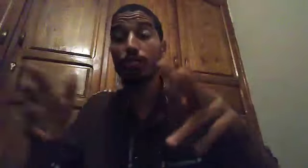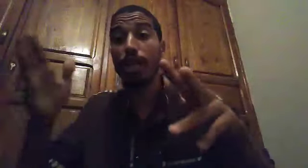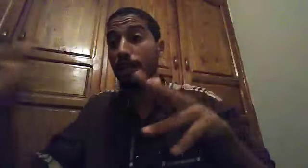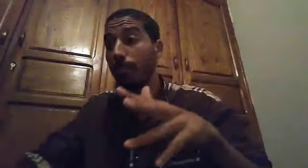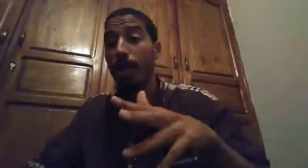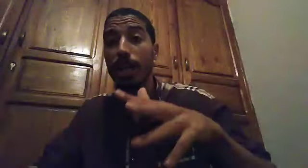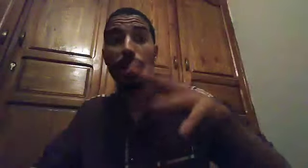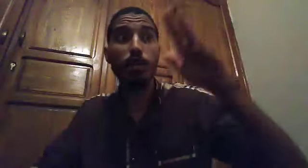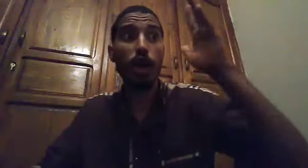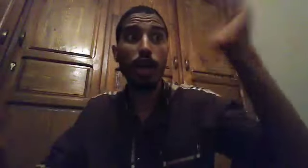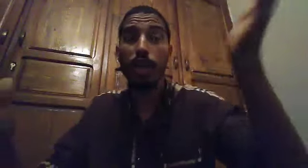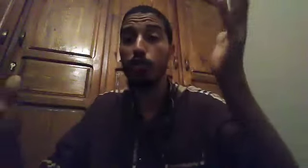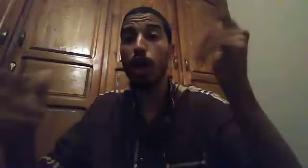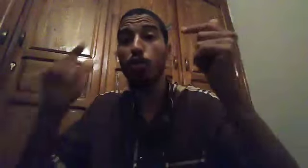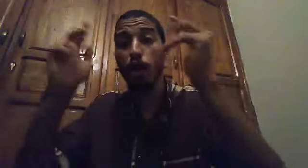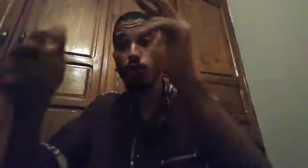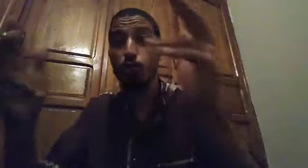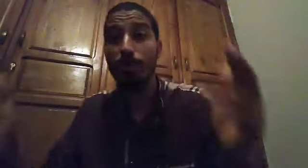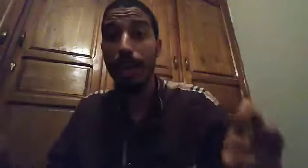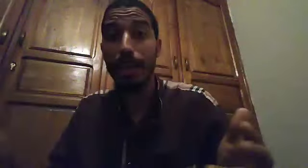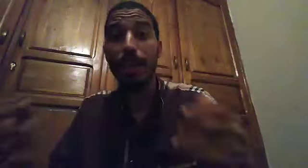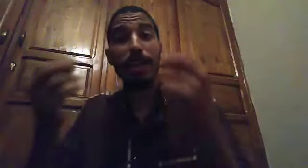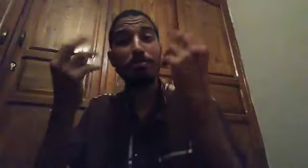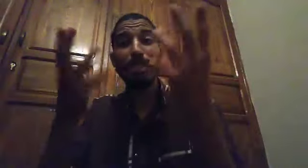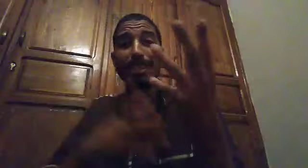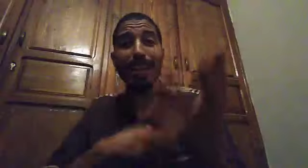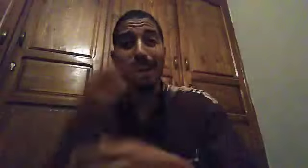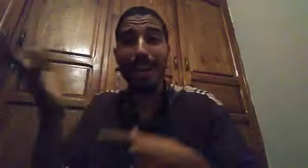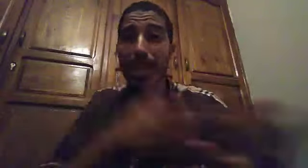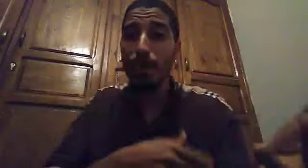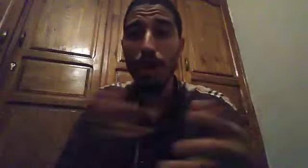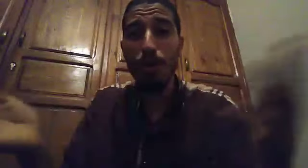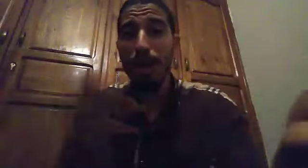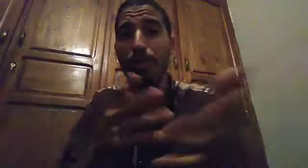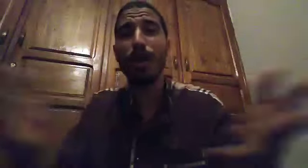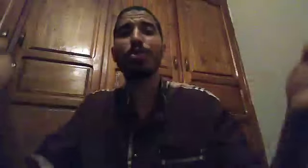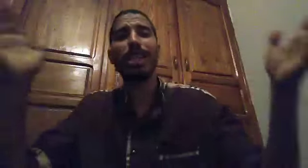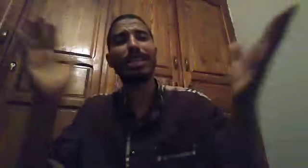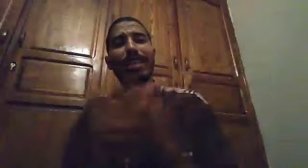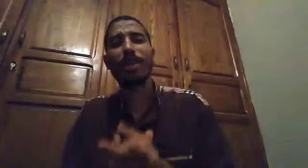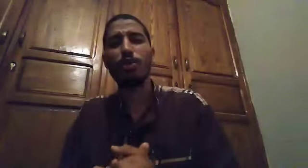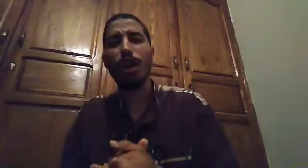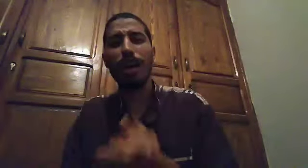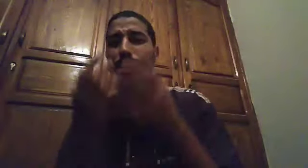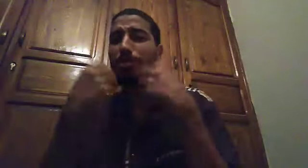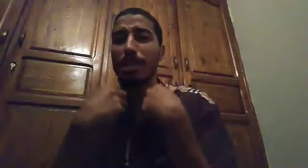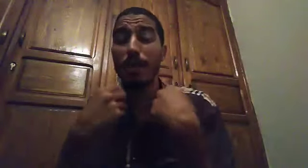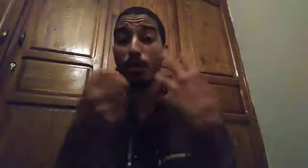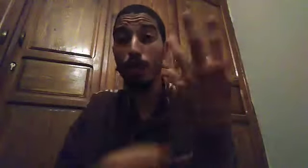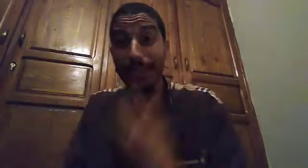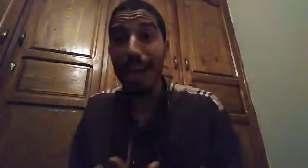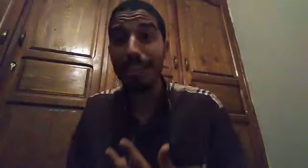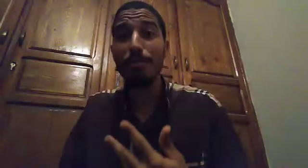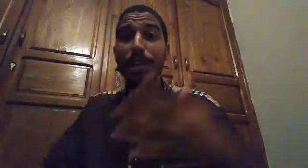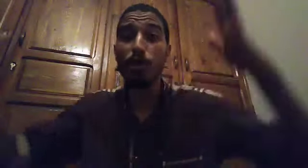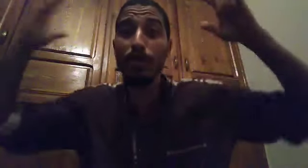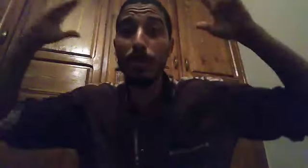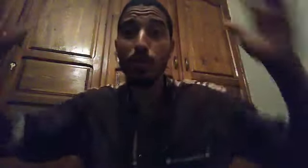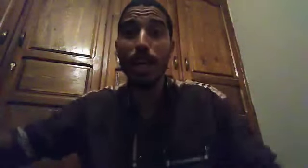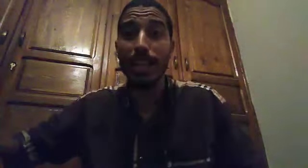كان دي ماريا هنا وكان هنا لو طاروا كانوا المدافعين. ميسي قرر انه يراه وغيره وغيره وتحيدت ليه الكره. انا بالنسبه لي كون عطاها لدي ماريا كون شفنا ثنائيه تاع دي